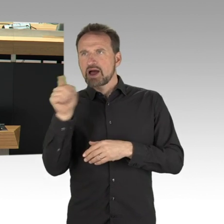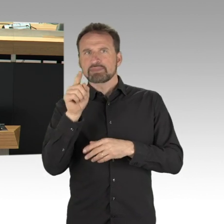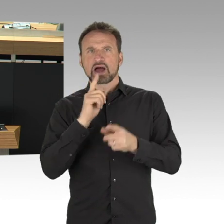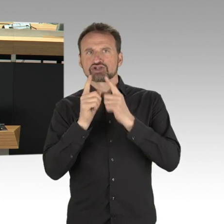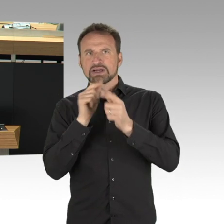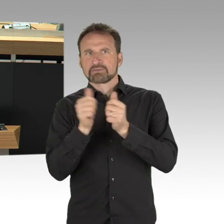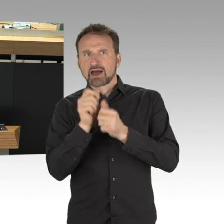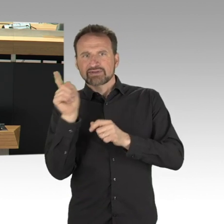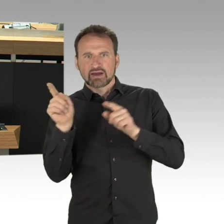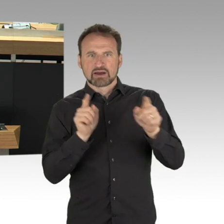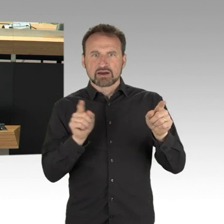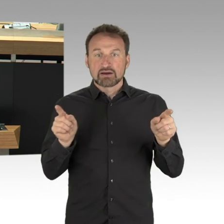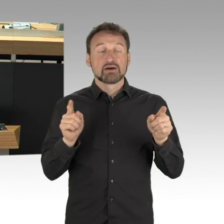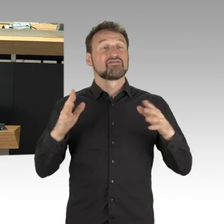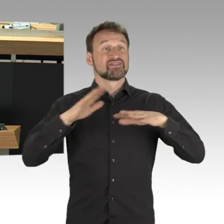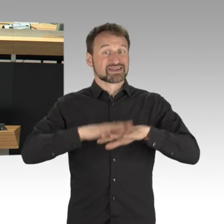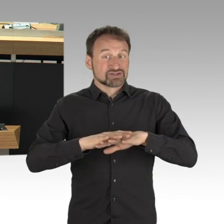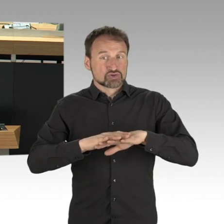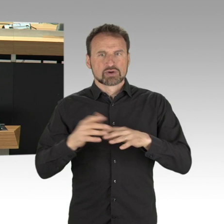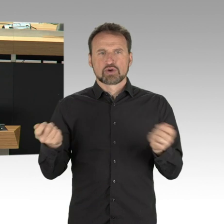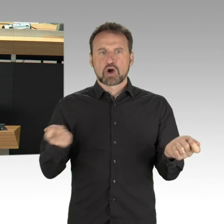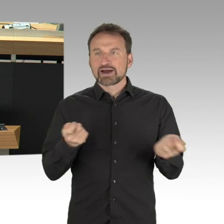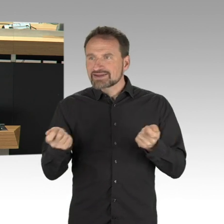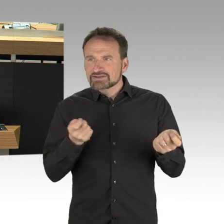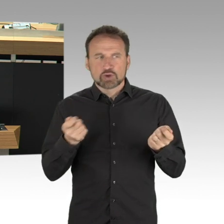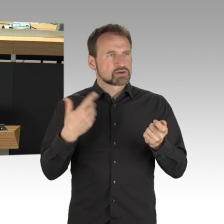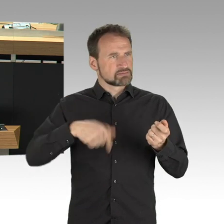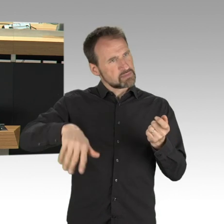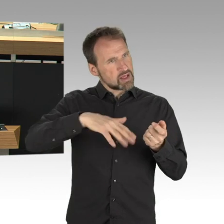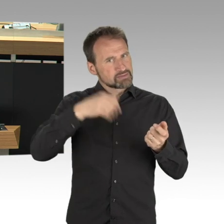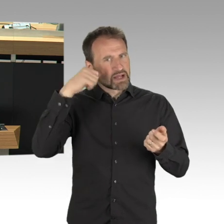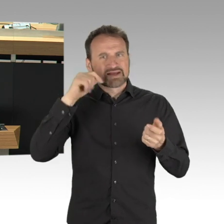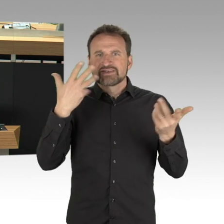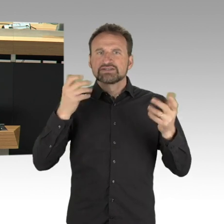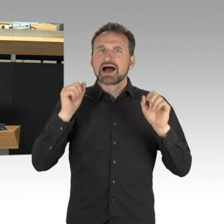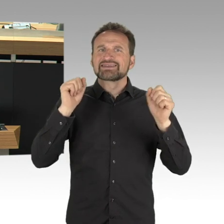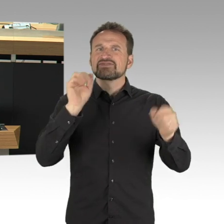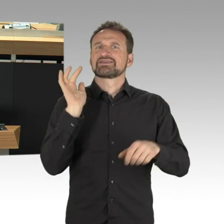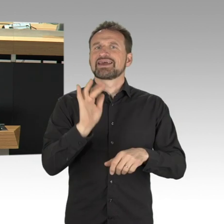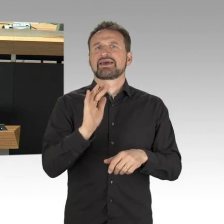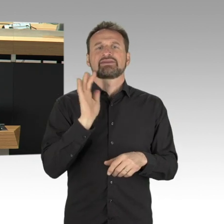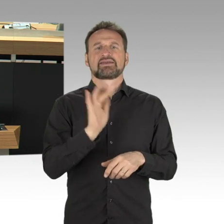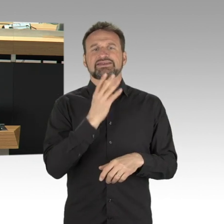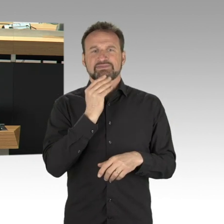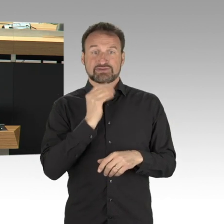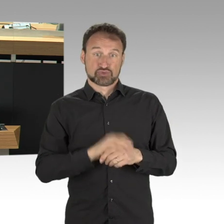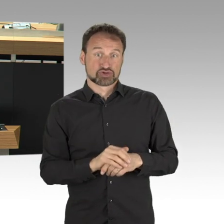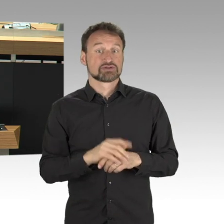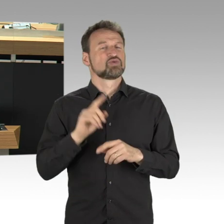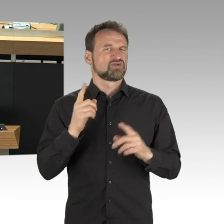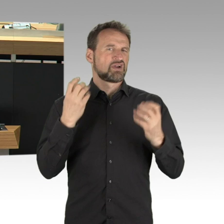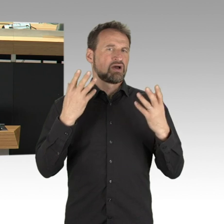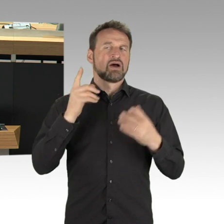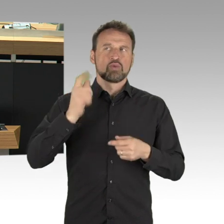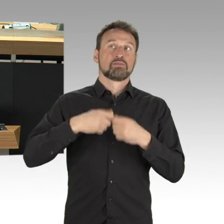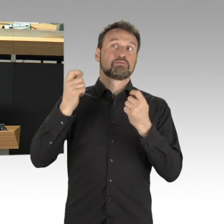finde ich, sollte bei der Landesstelle für Antidiskriminierung angesiedelt werden, also genau dort, wo im Senat die Förderung der Arbeit für Demokratie gegen